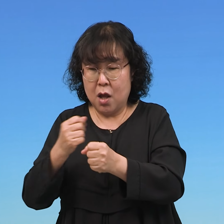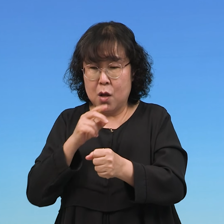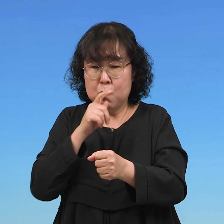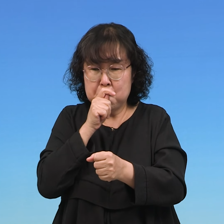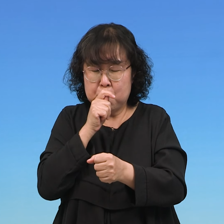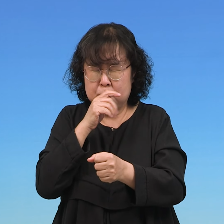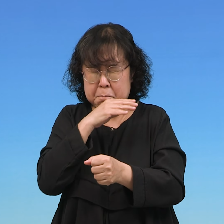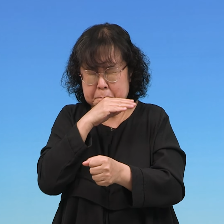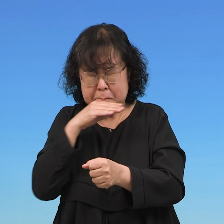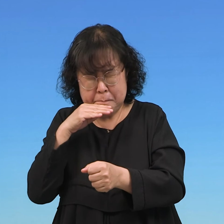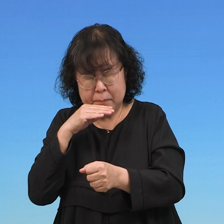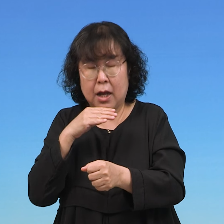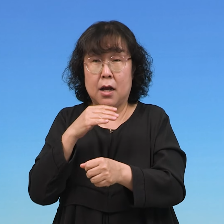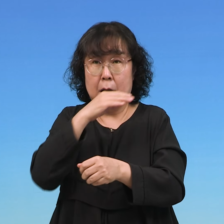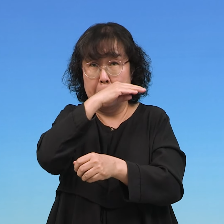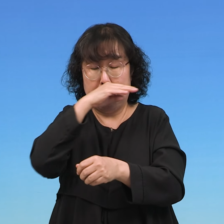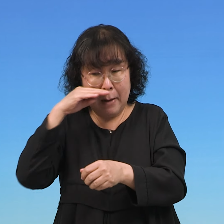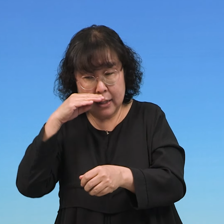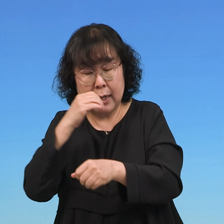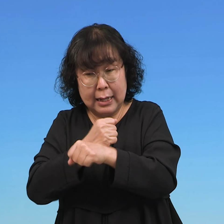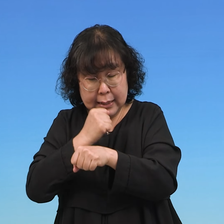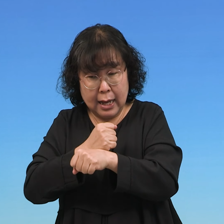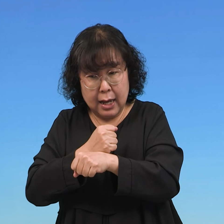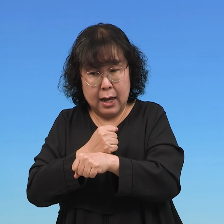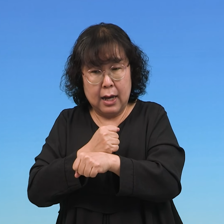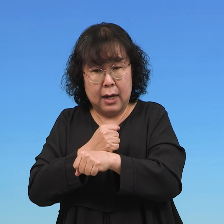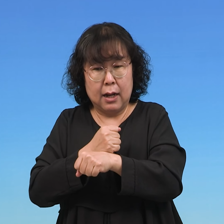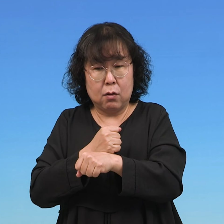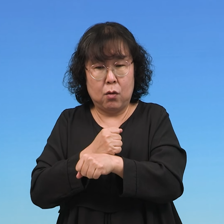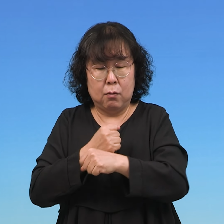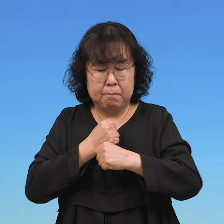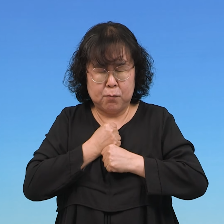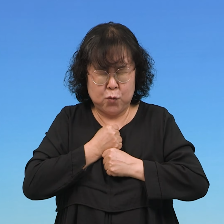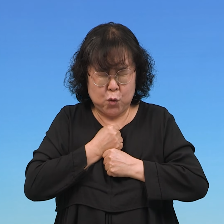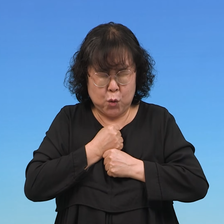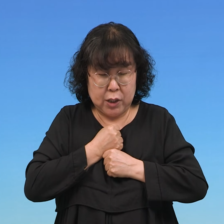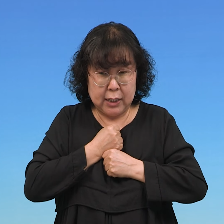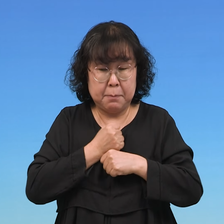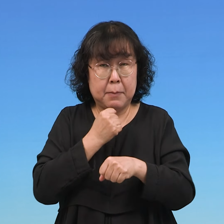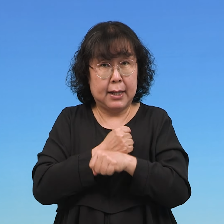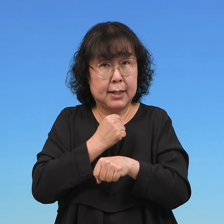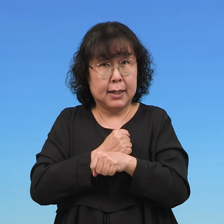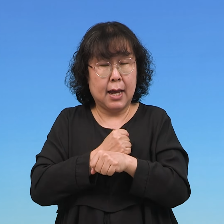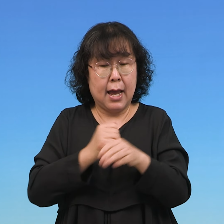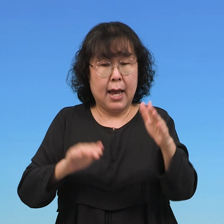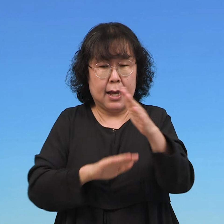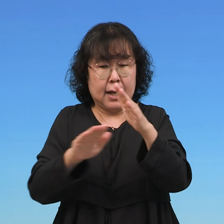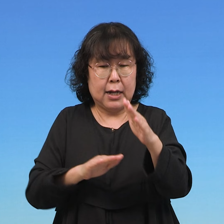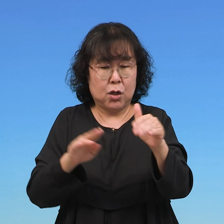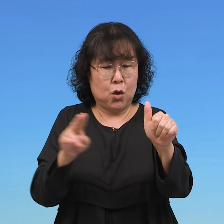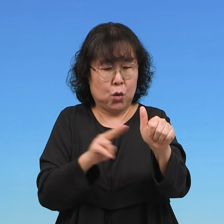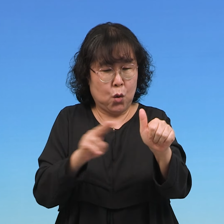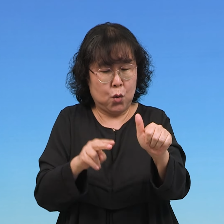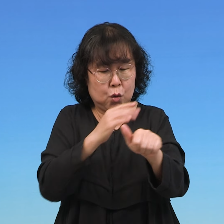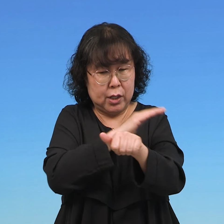계셨네? 쉬, 그러면서 정리가 된 게 이게 뼈대에 있는 집안 어린 시절 이야기 아닙니까? 요새